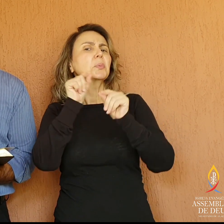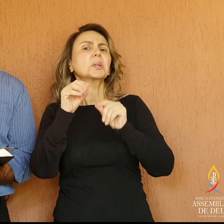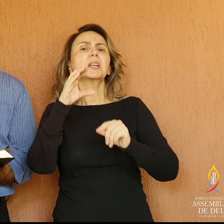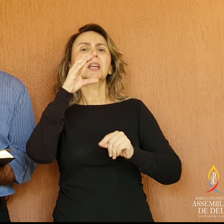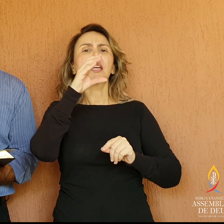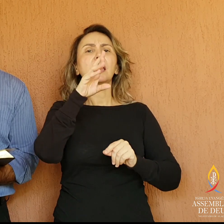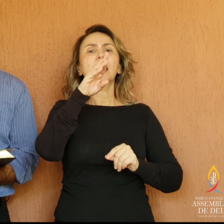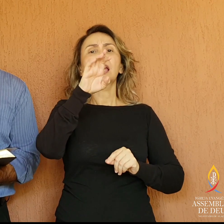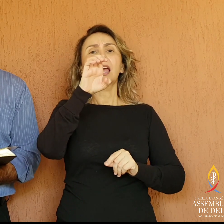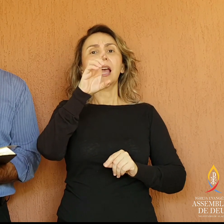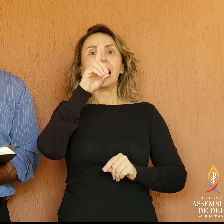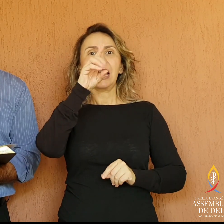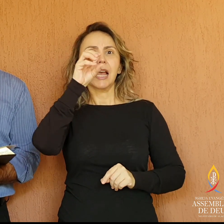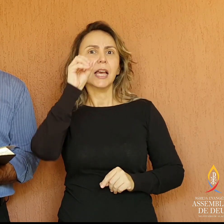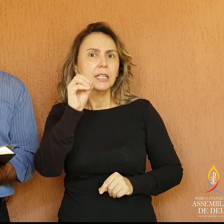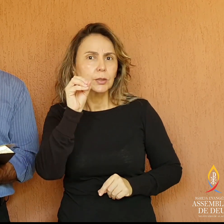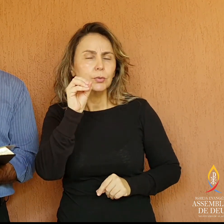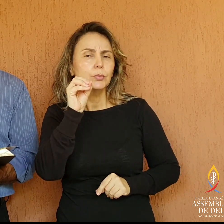é que continha?